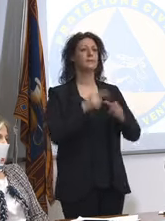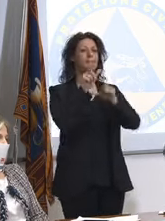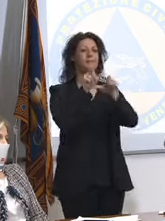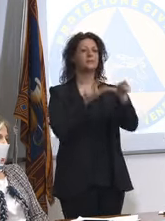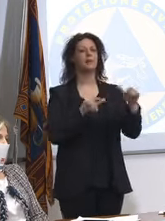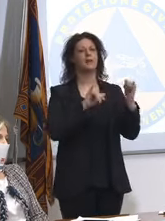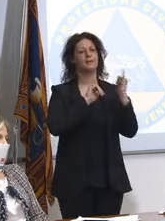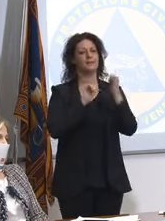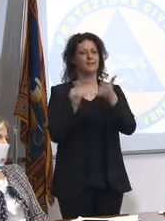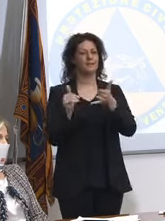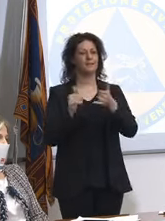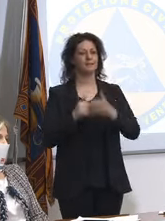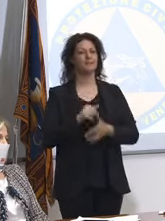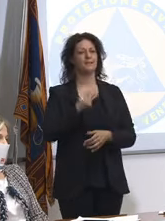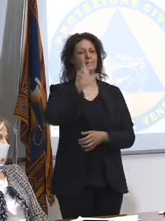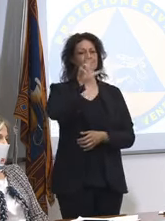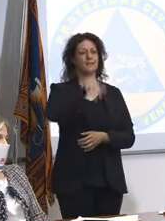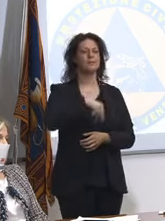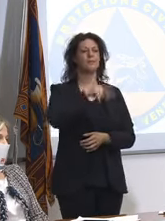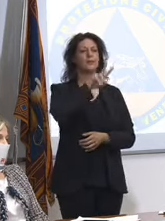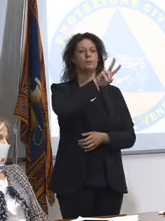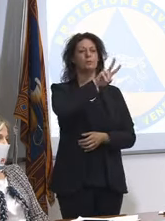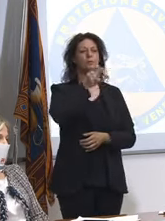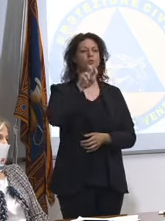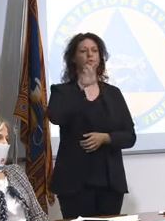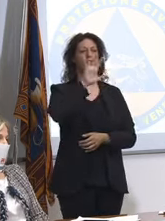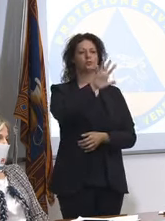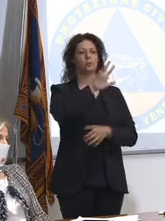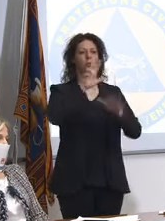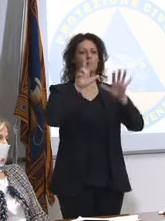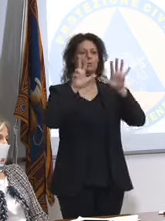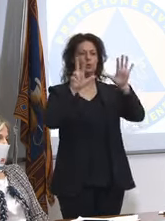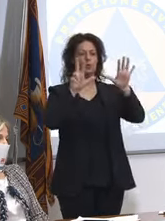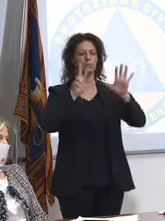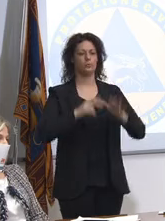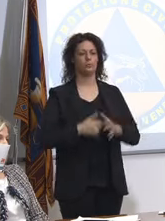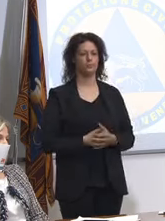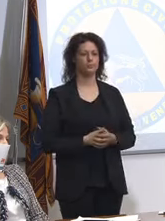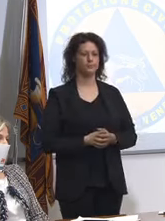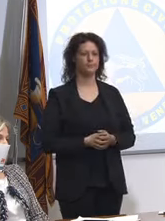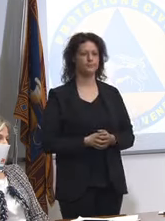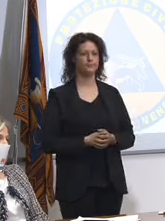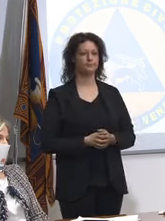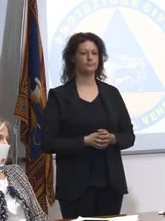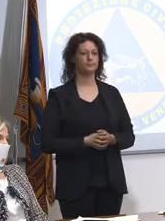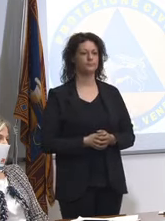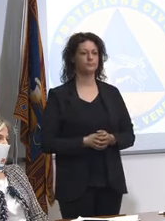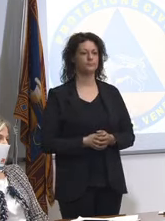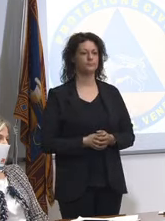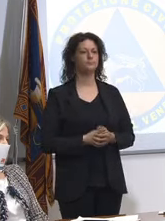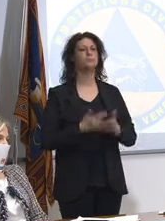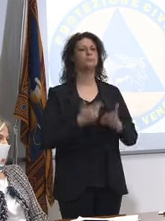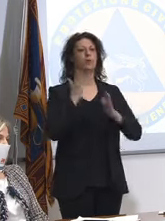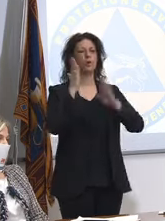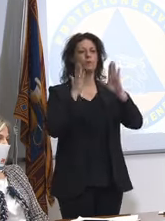3.258, più 4.